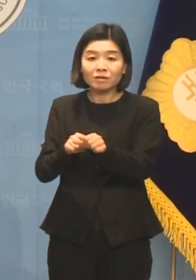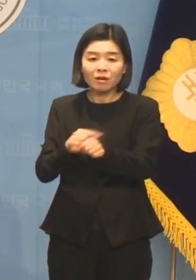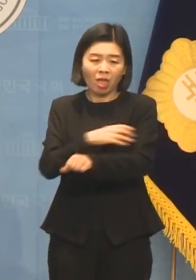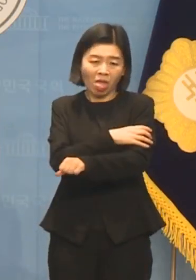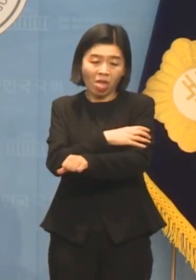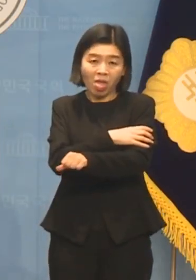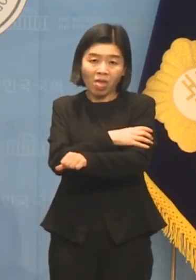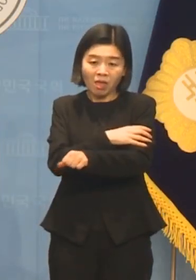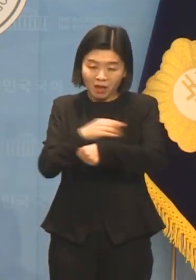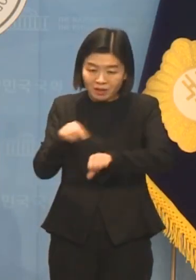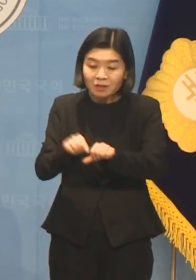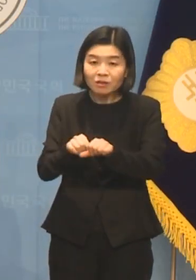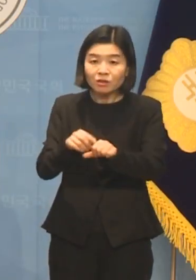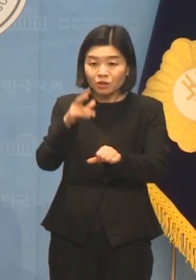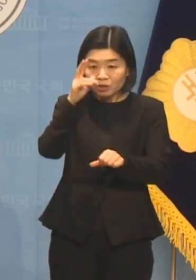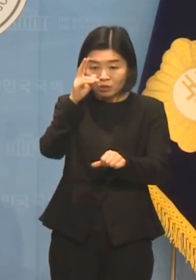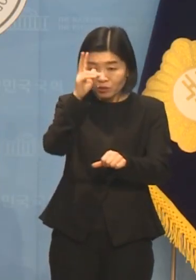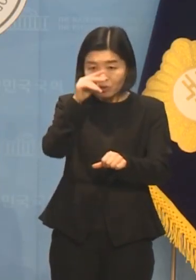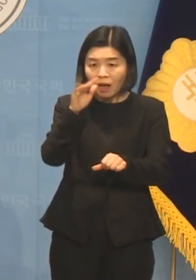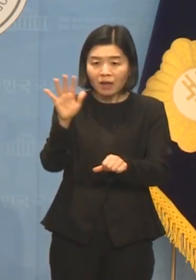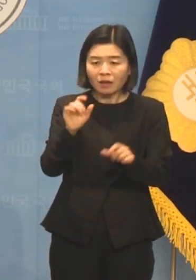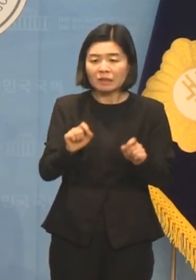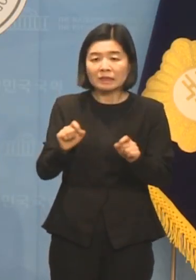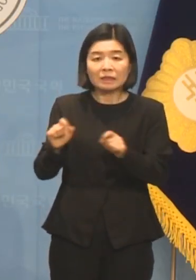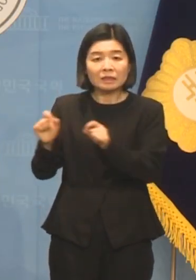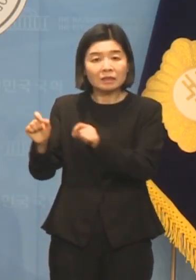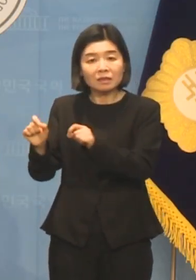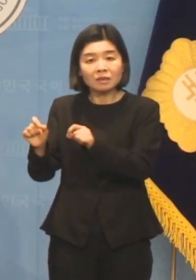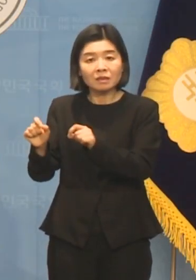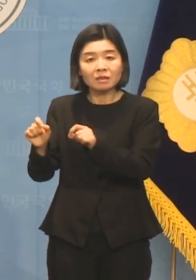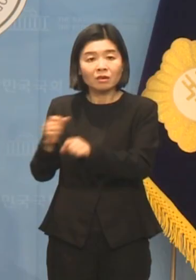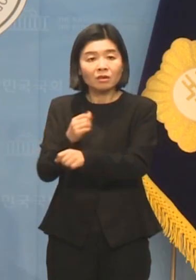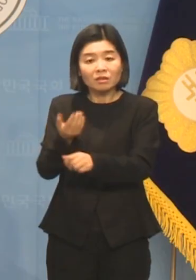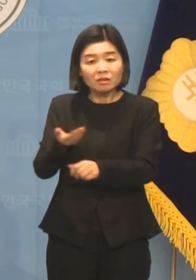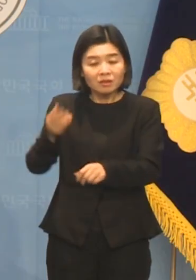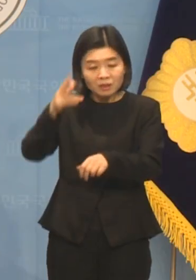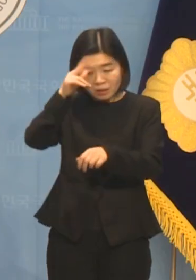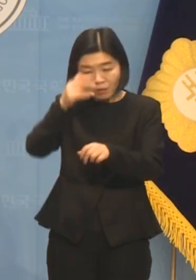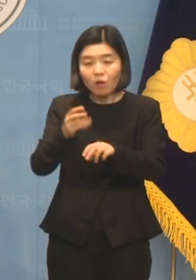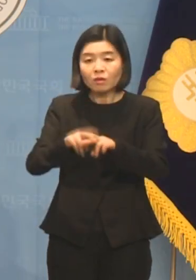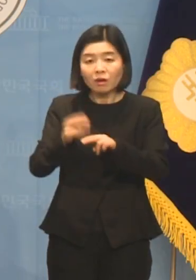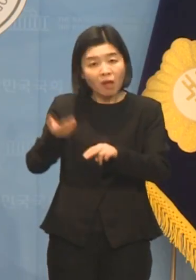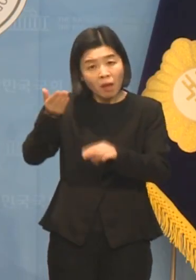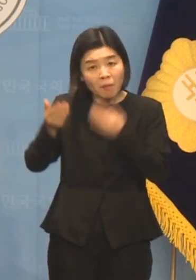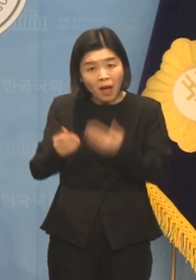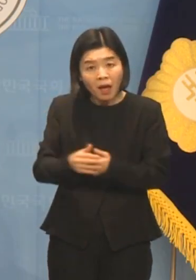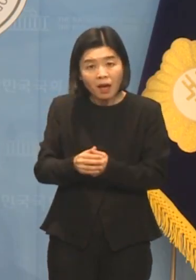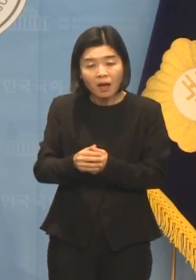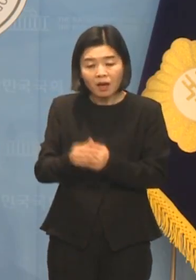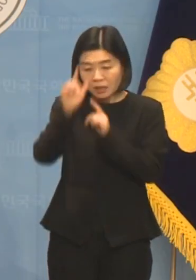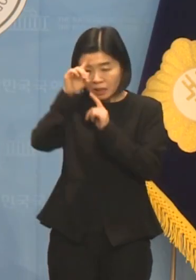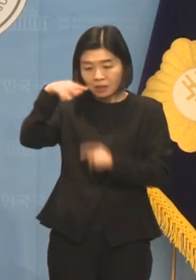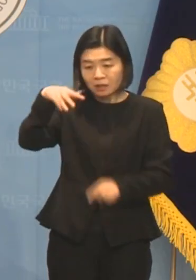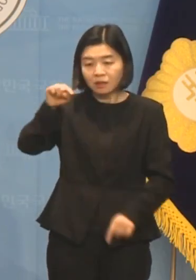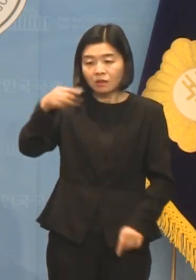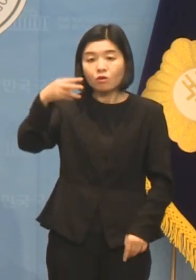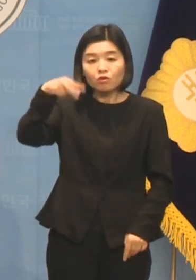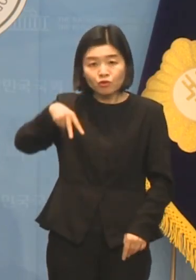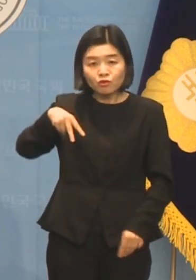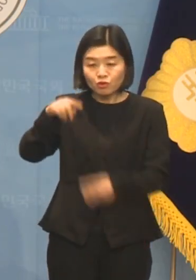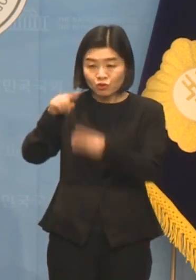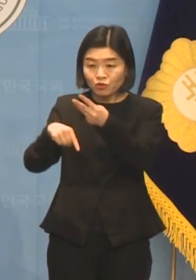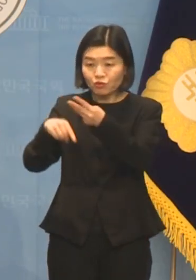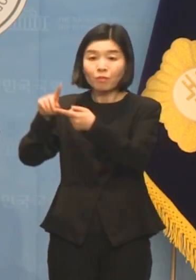지연시킨 공로로 승진이라도 했다는 겁니까? 친윤 핵심 권력 실세로 불렸던 이철규 국민의힘 의원의